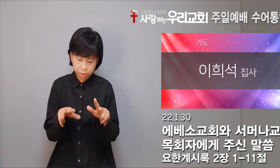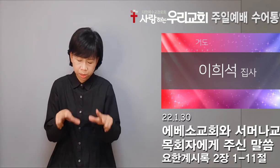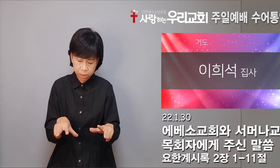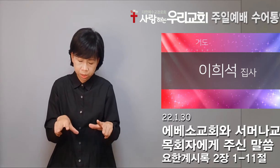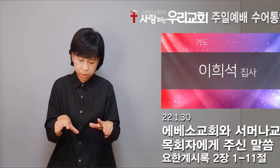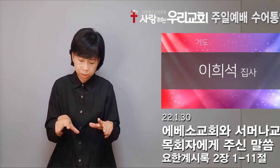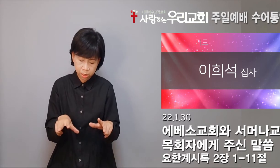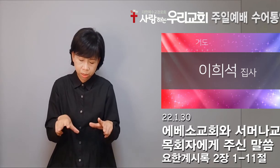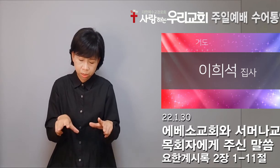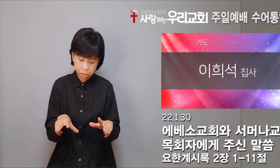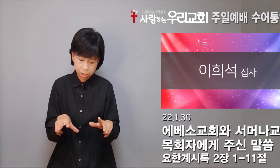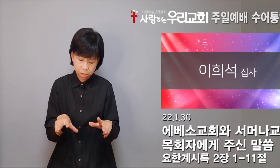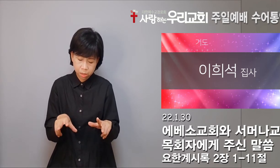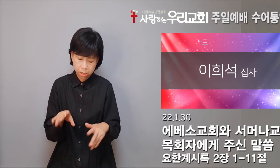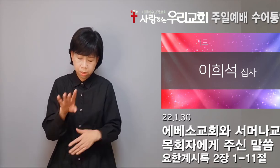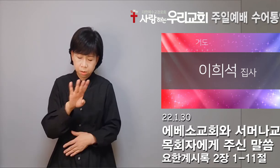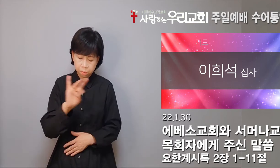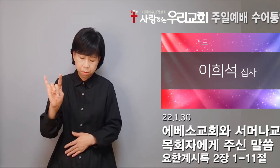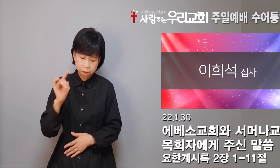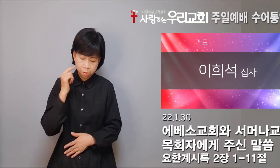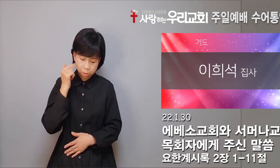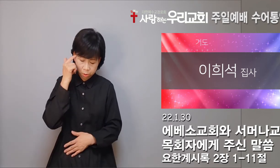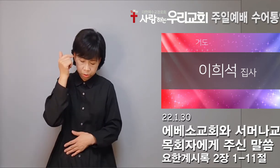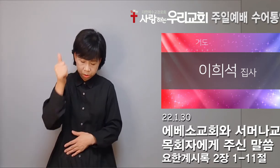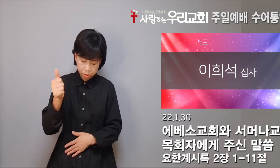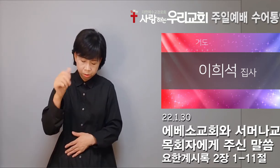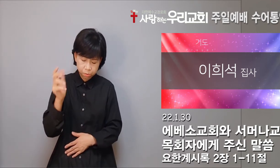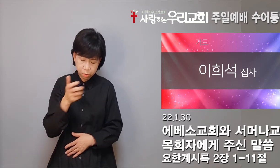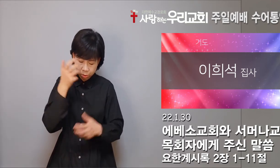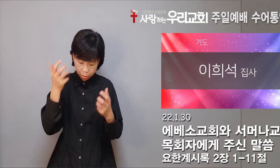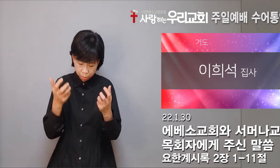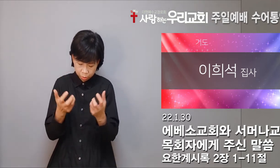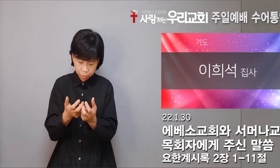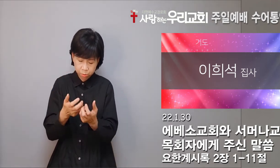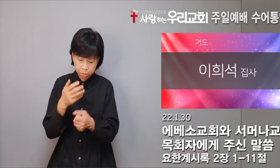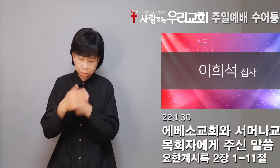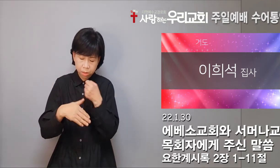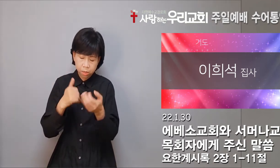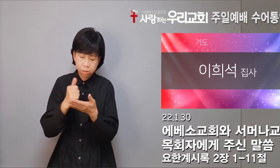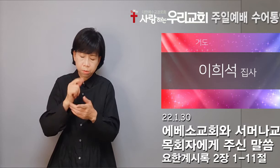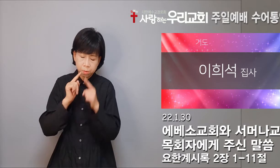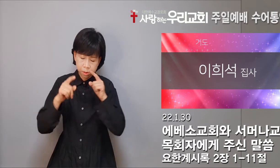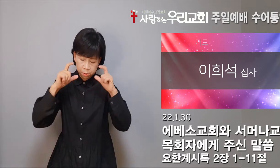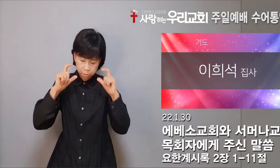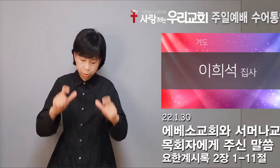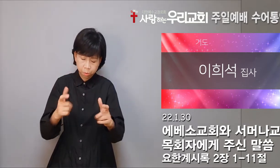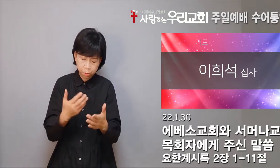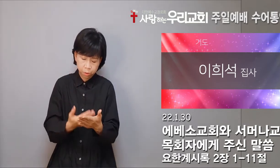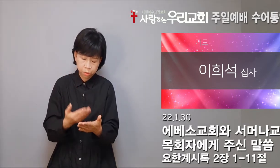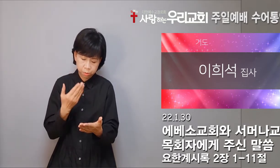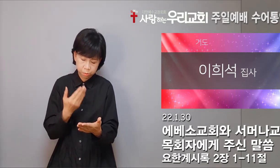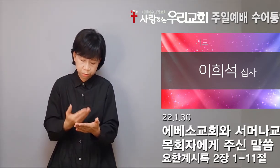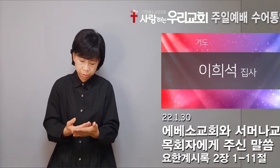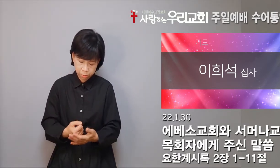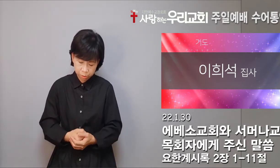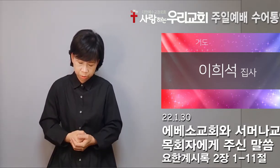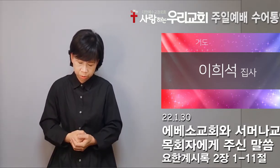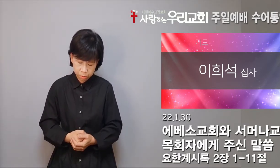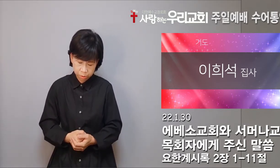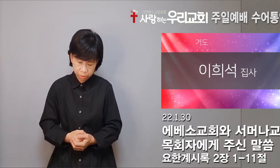이 시간 우리 배성기 목사님의 성령 충만함으로 하나님의 말씀을 선포하게 하여